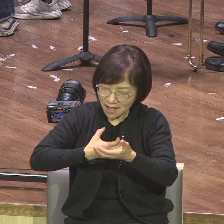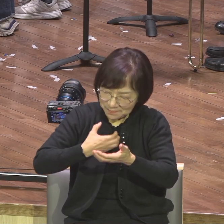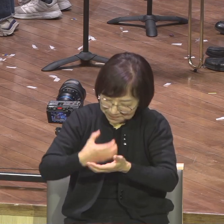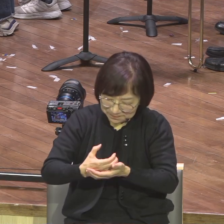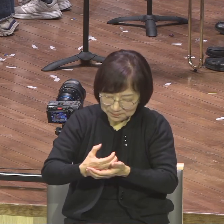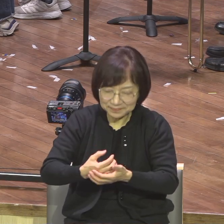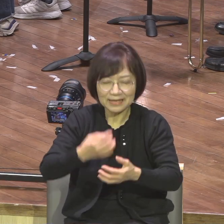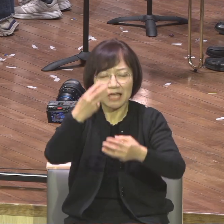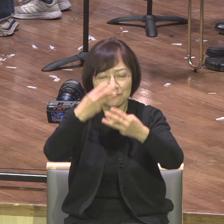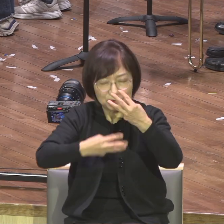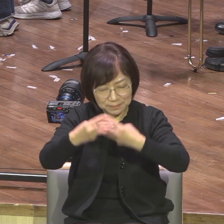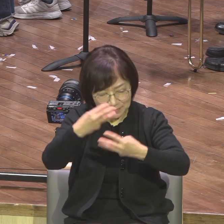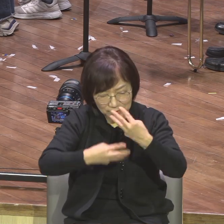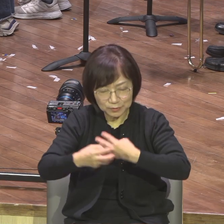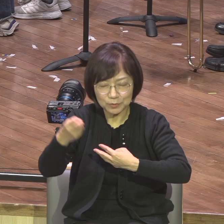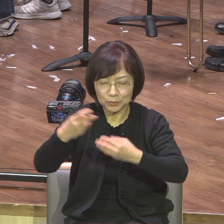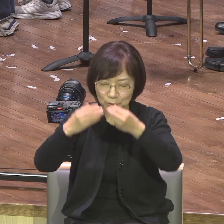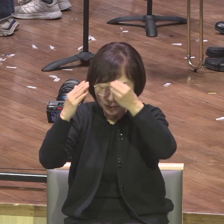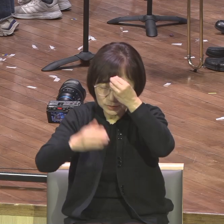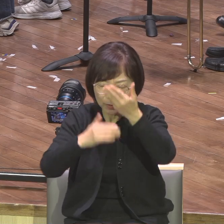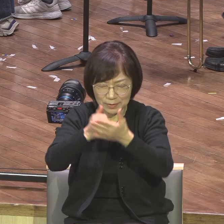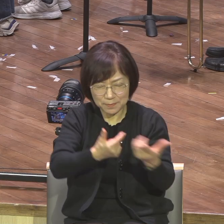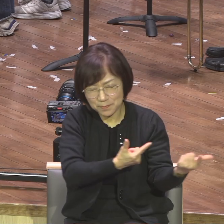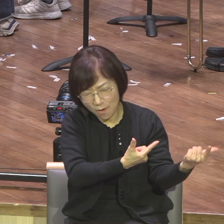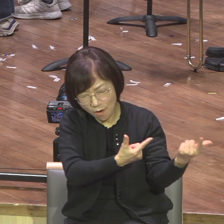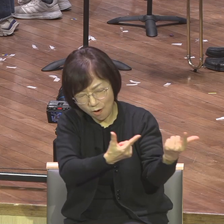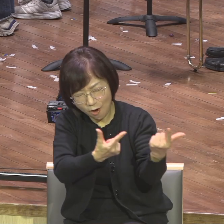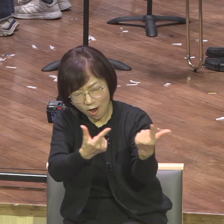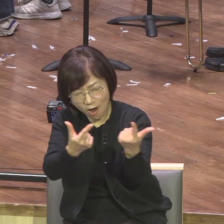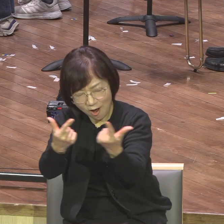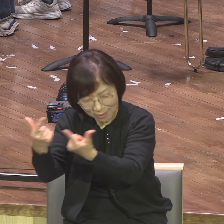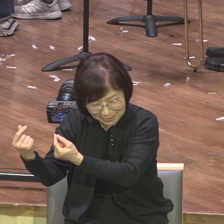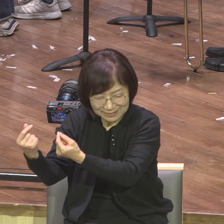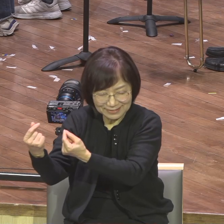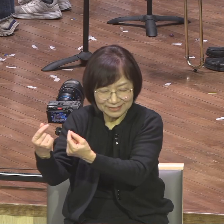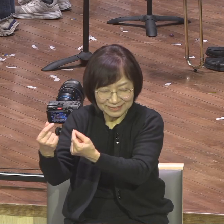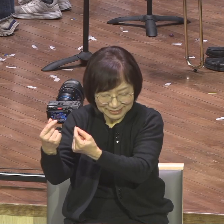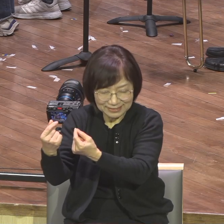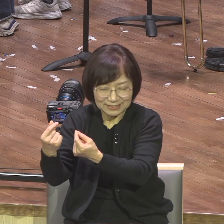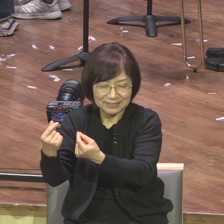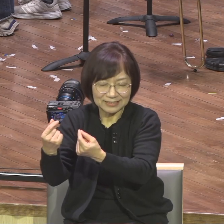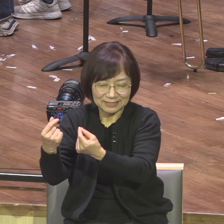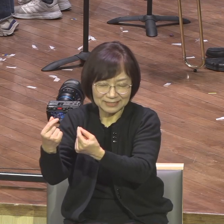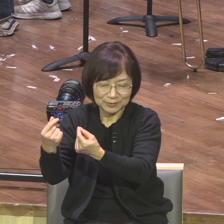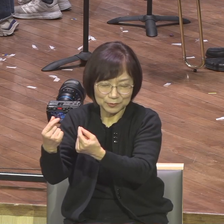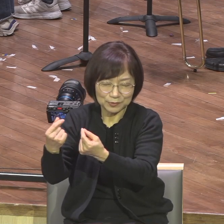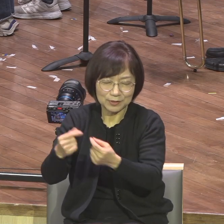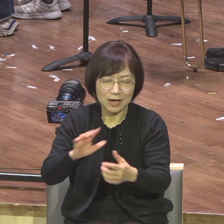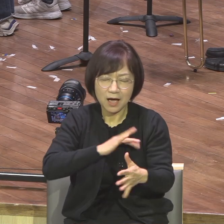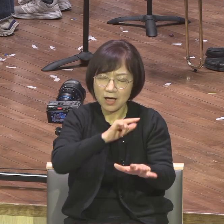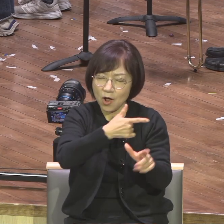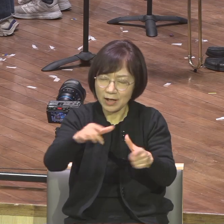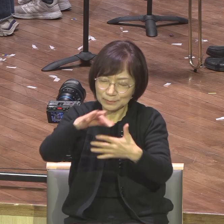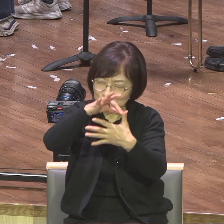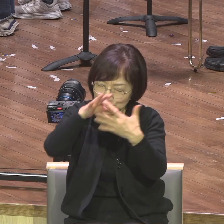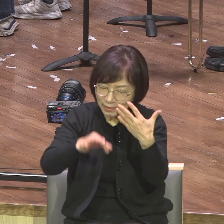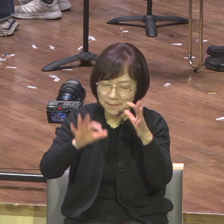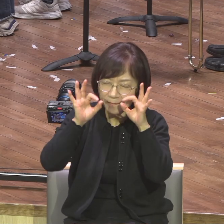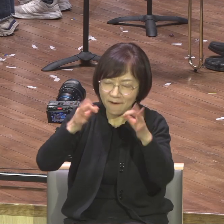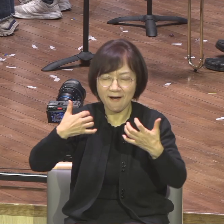렘넌트들과 함께 온 성도들이 함께 주님이 오신 이 성탄의 이 순서를 맞이해서 모두